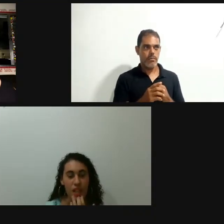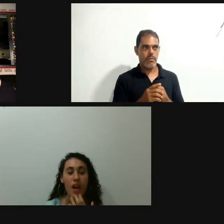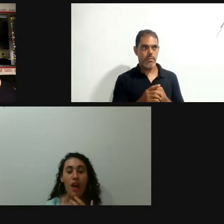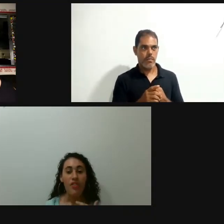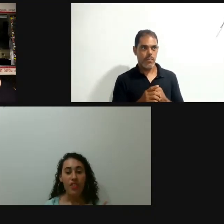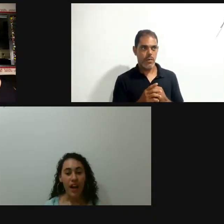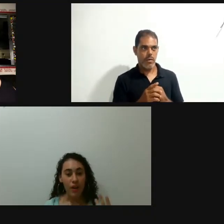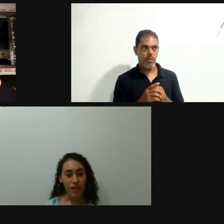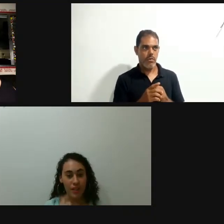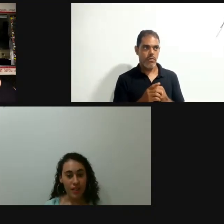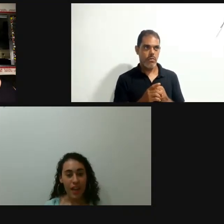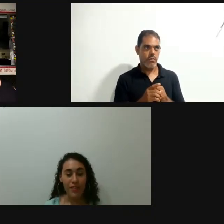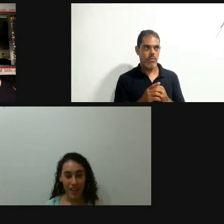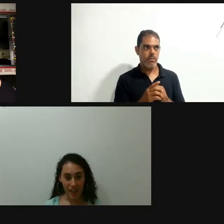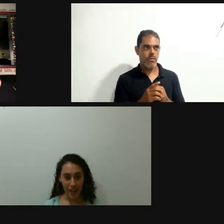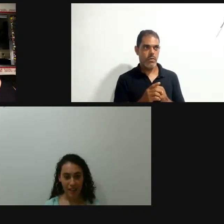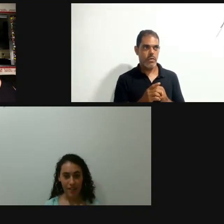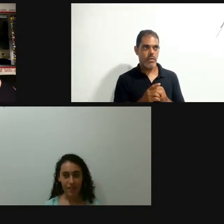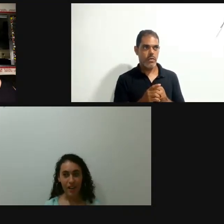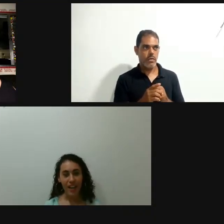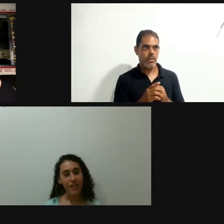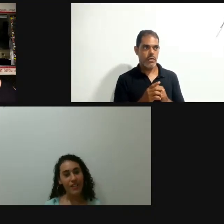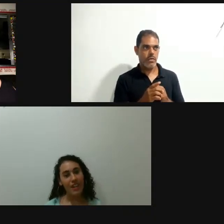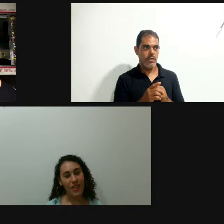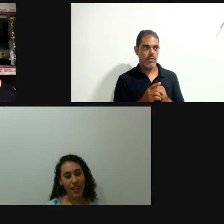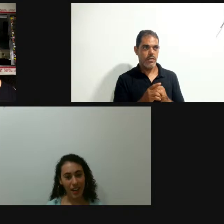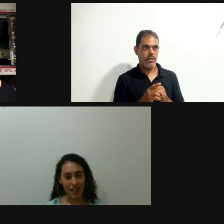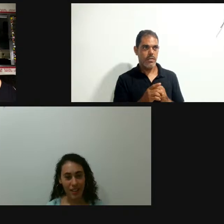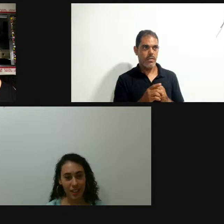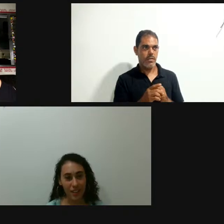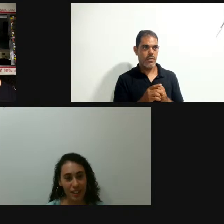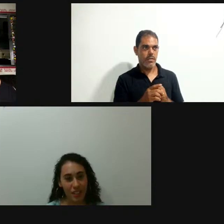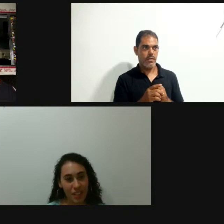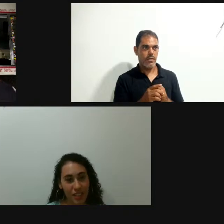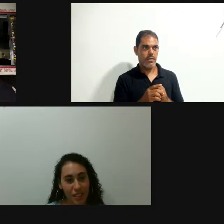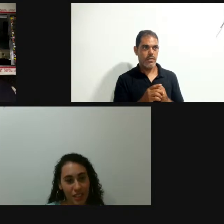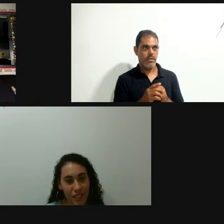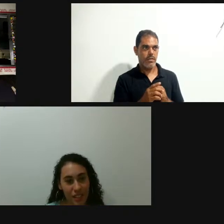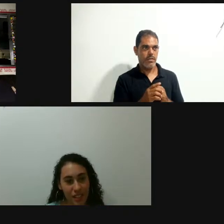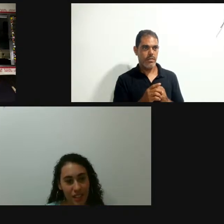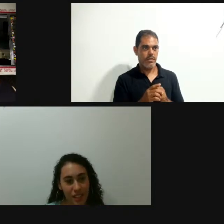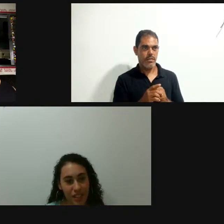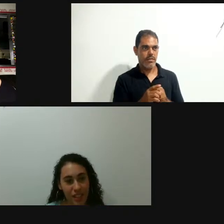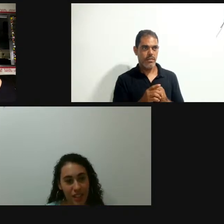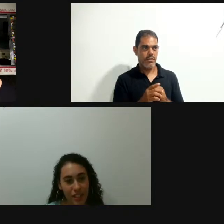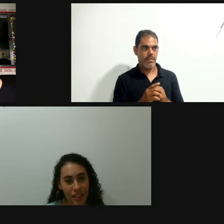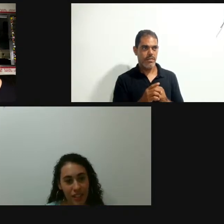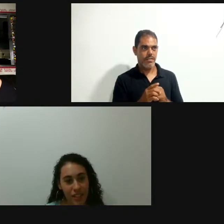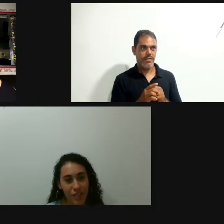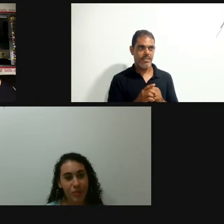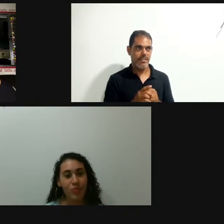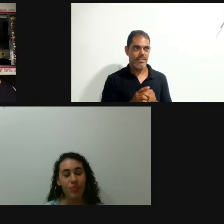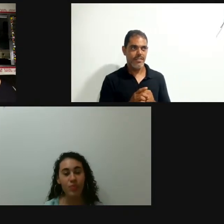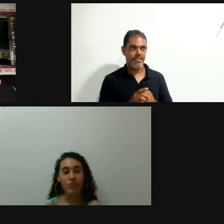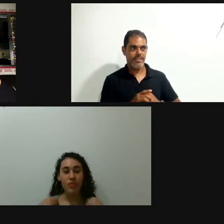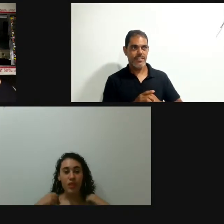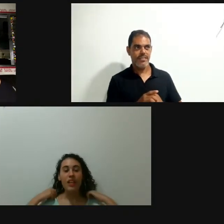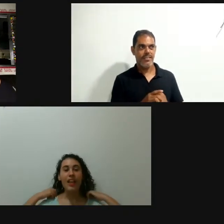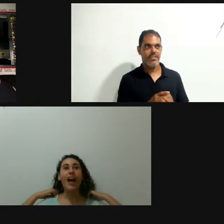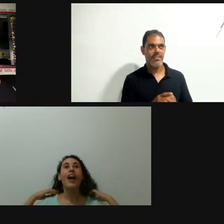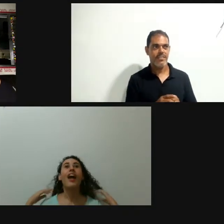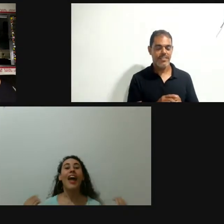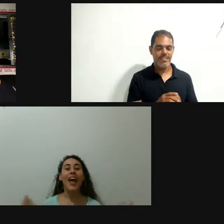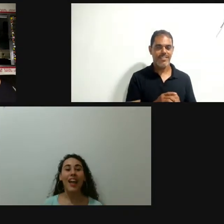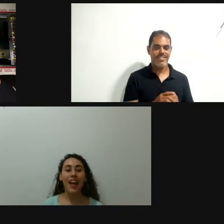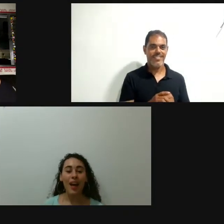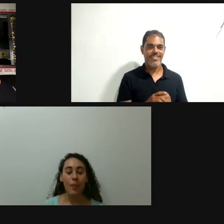favor. Violet Evergarden. Violet Evergarden. Fala um pouco da sinopse que eu vou lembrar.